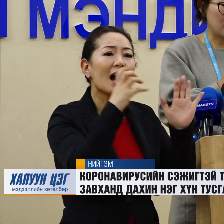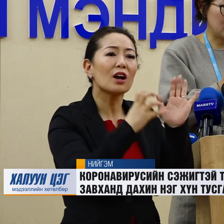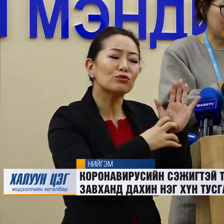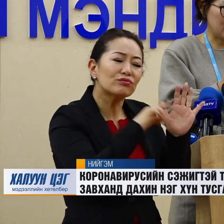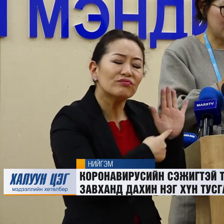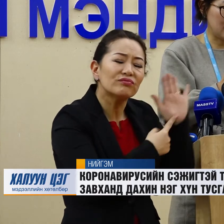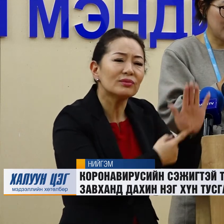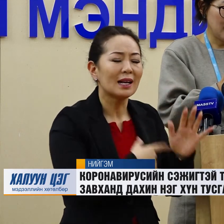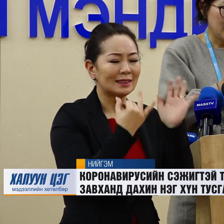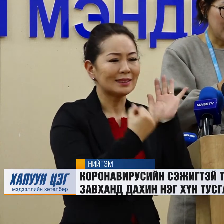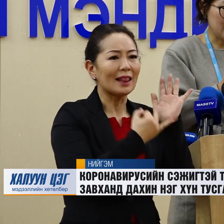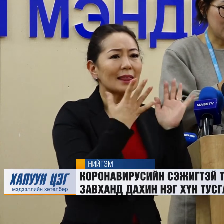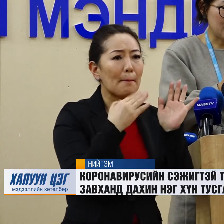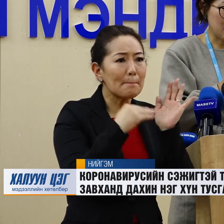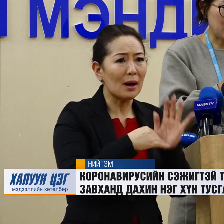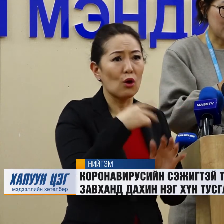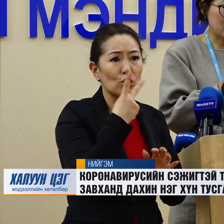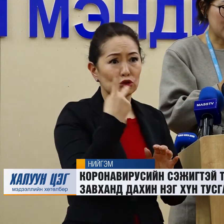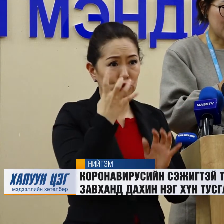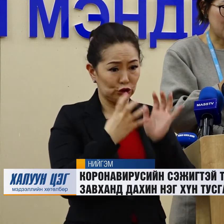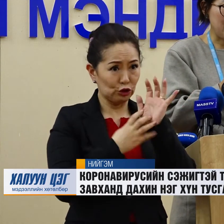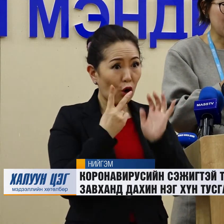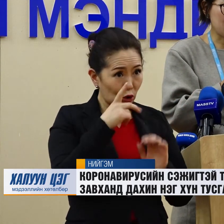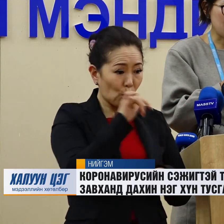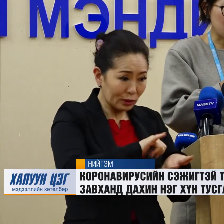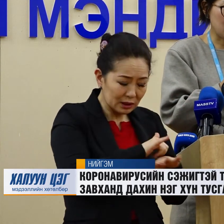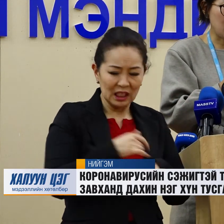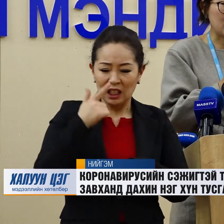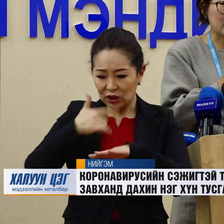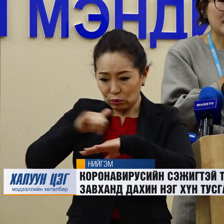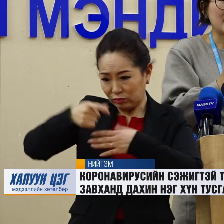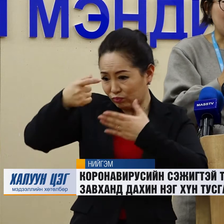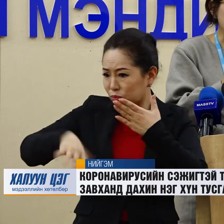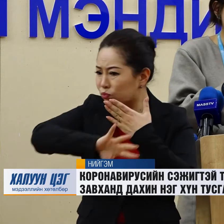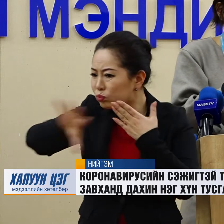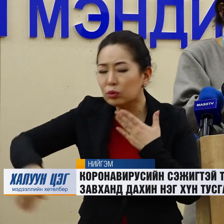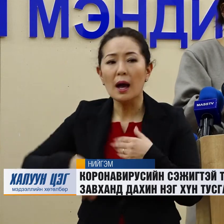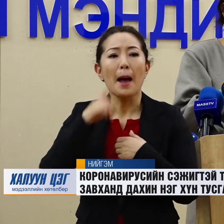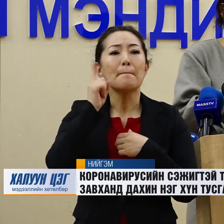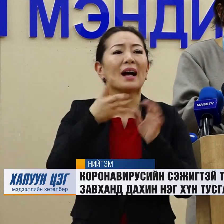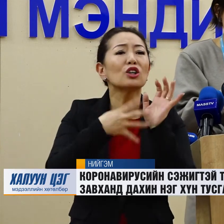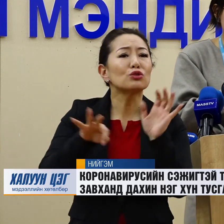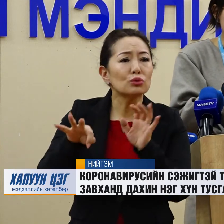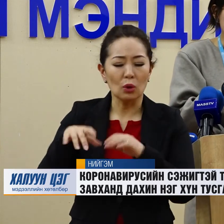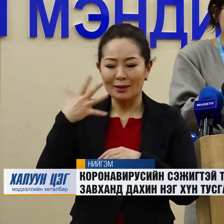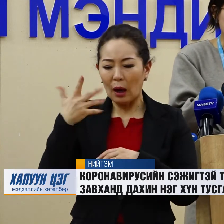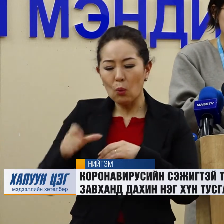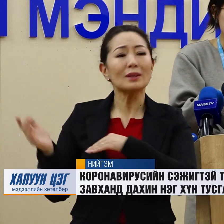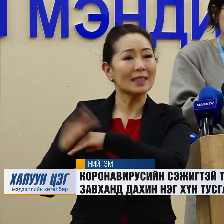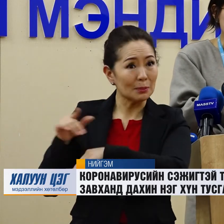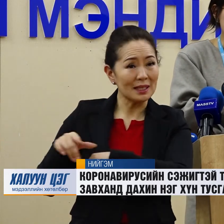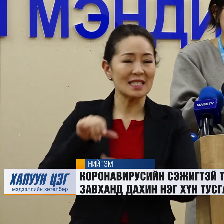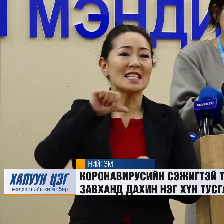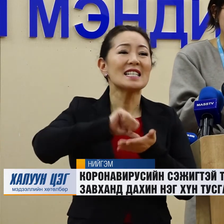75,292 тохиолдол бүртгэгдэж, хятад улсаас бусад улсад 1900 тохиолдол, 5 насварал бүртгэгдсэн байна.